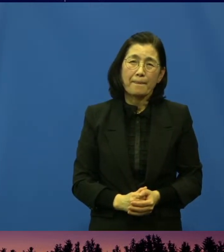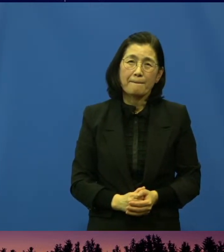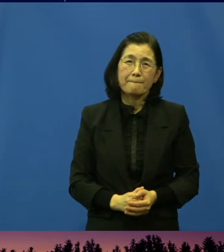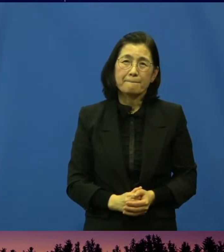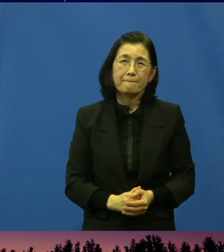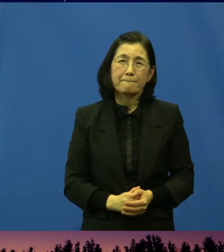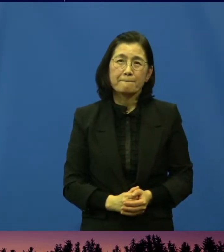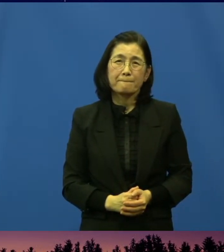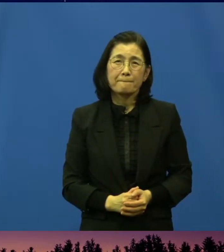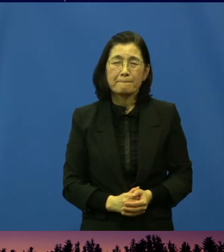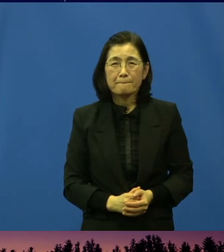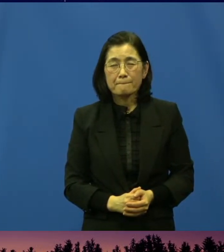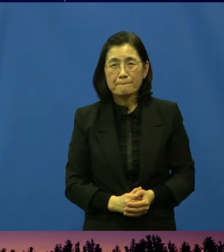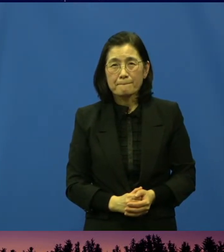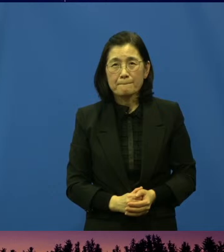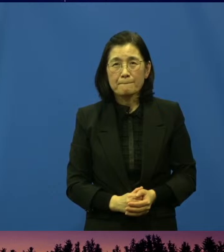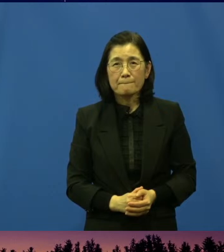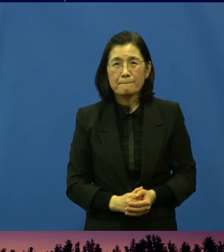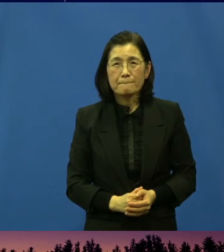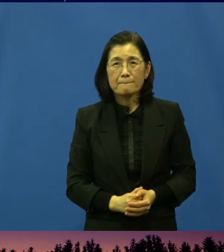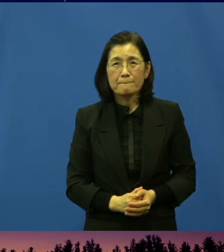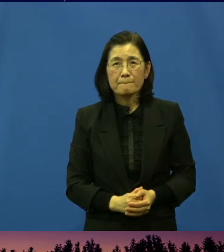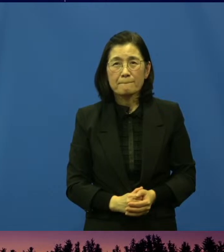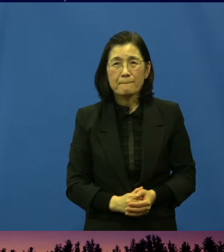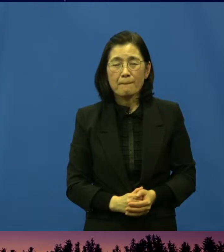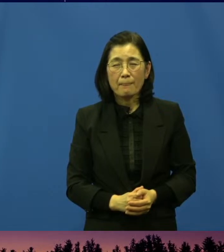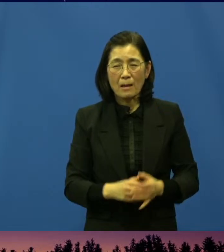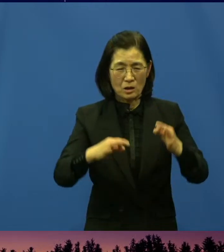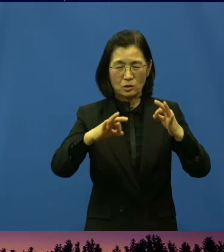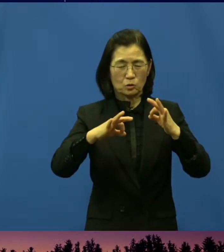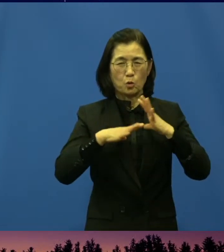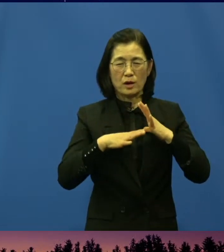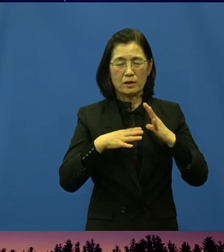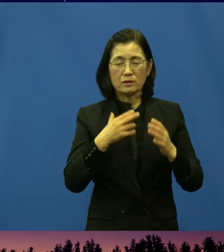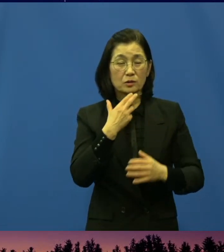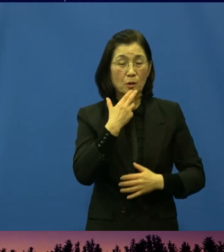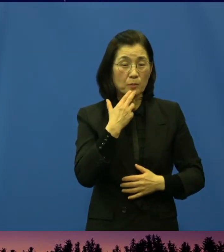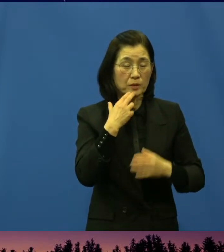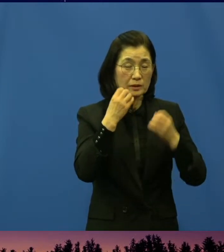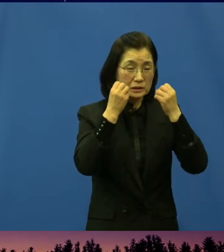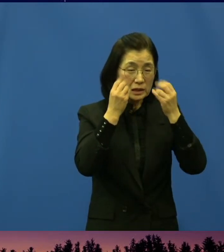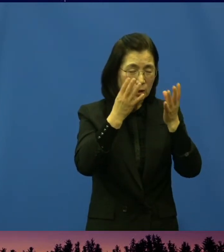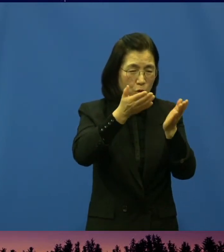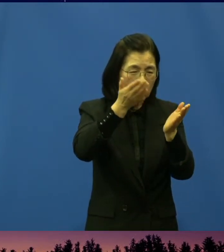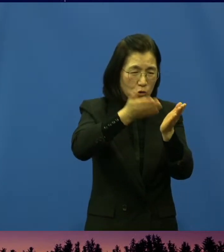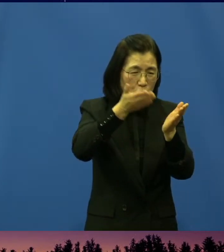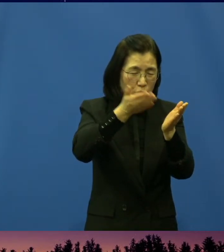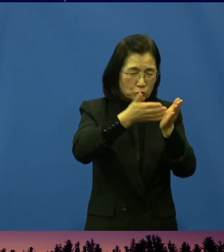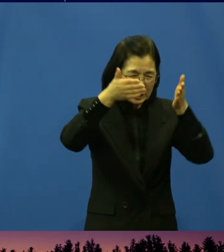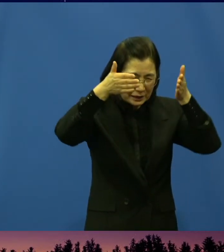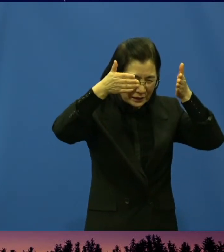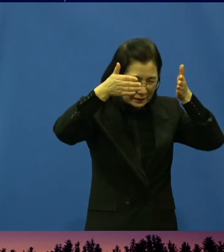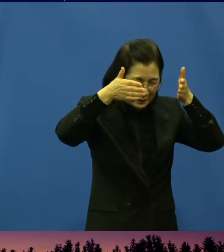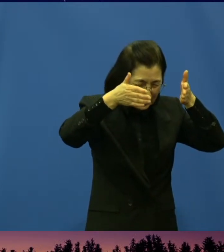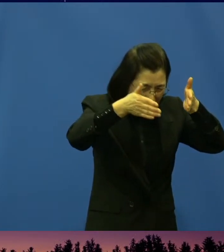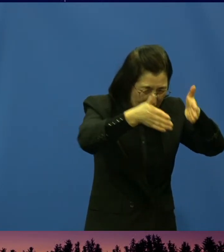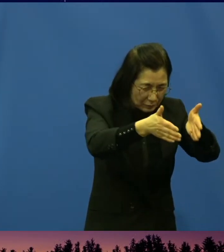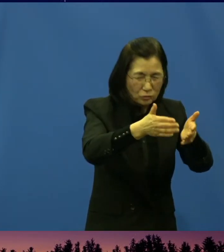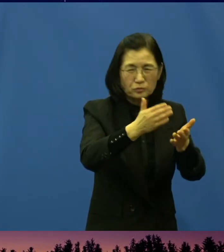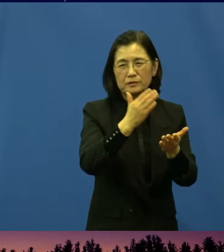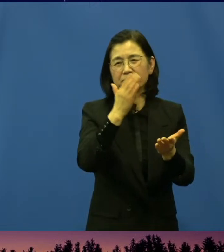다 사라져 버리는, 놀랄 필요도 없고 그런 일들의 무한 반복이 지금 세상